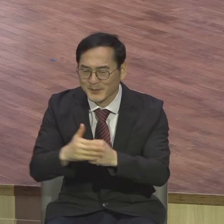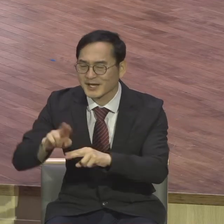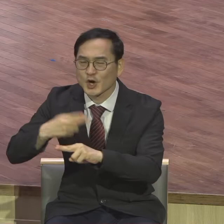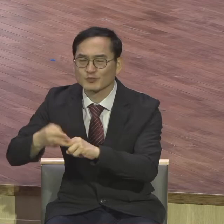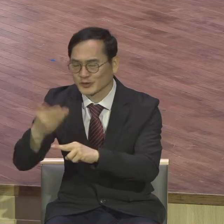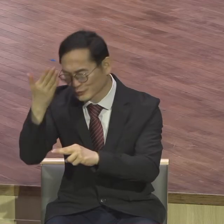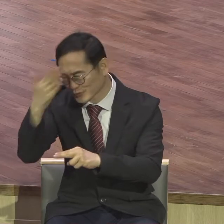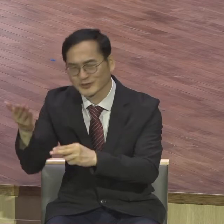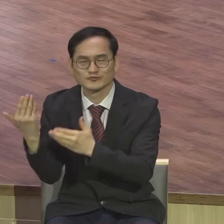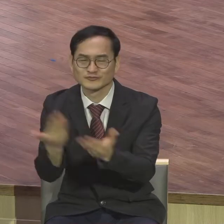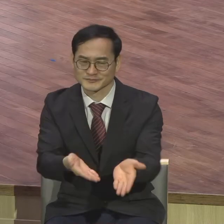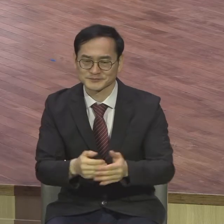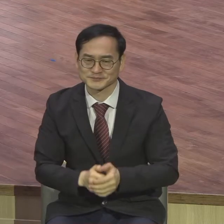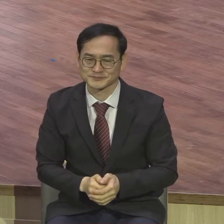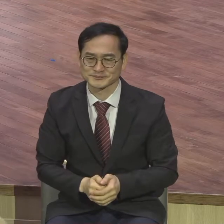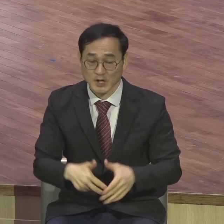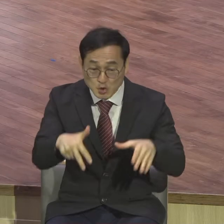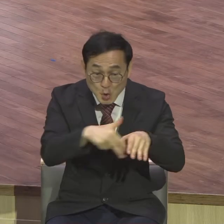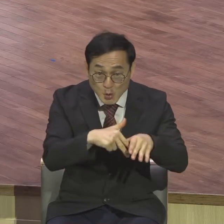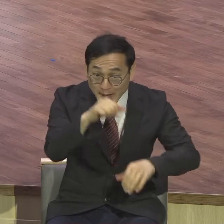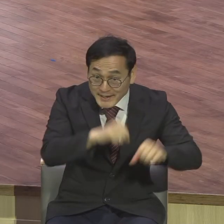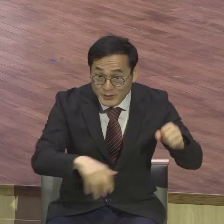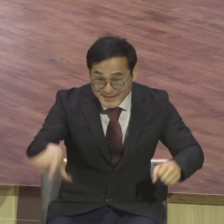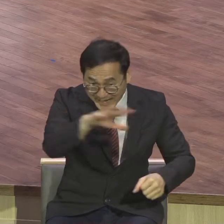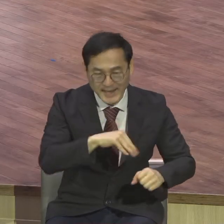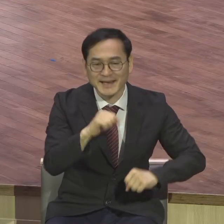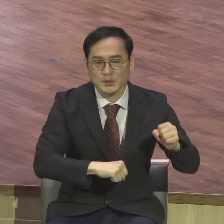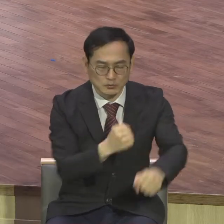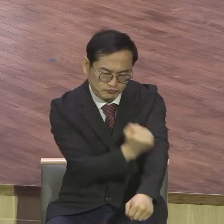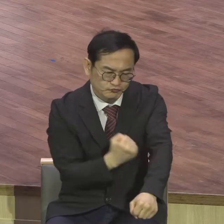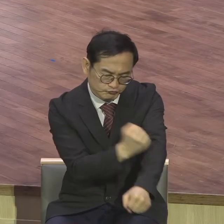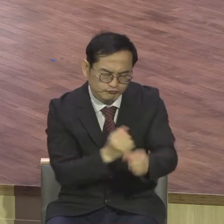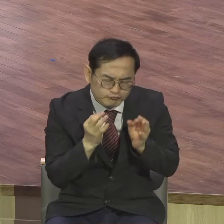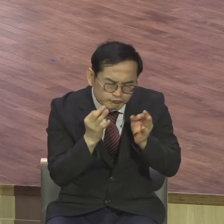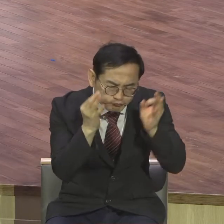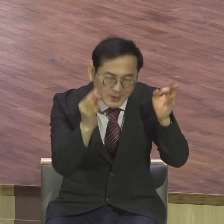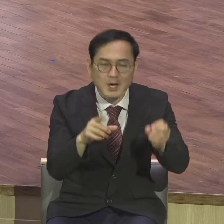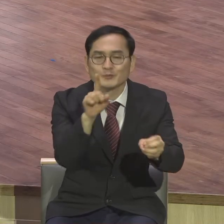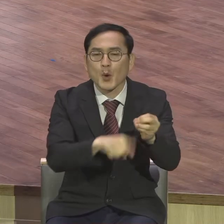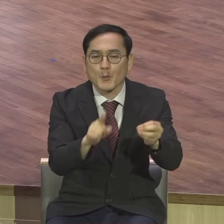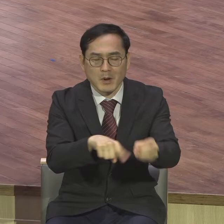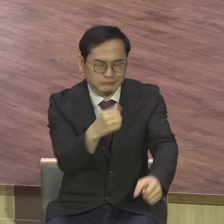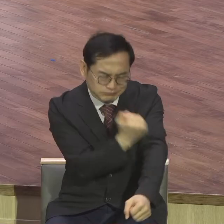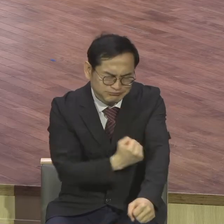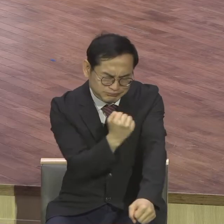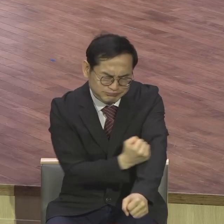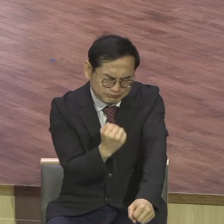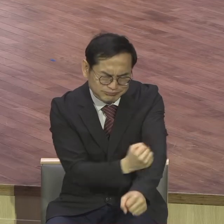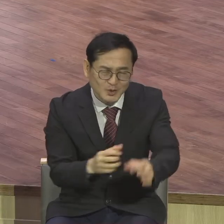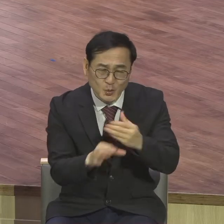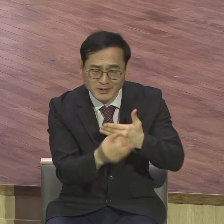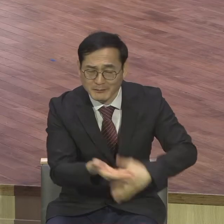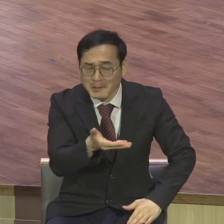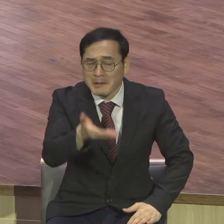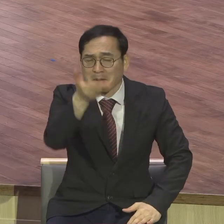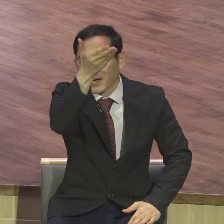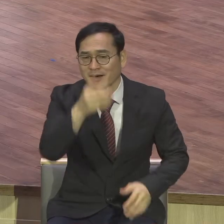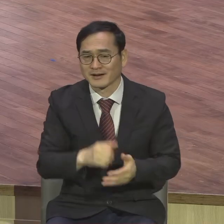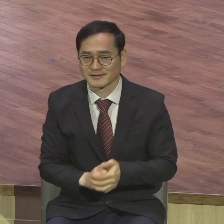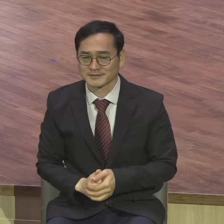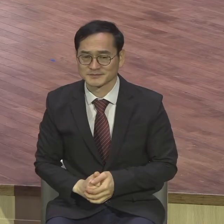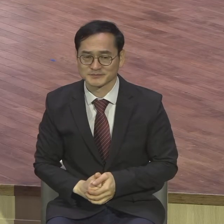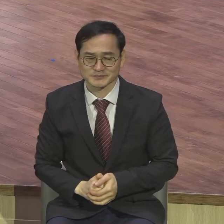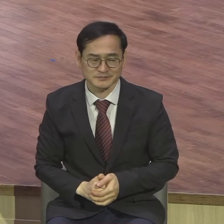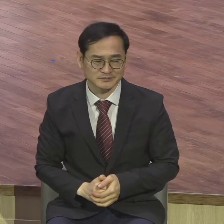종교들은 다 행위입니다. 행위. 열심히 해서 보살이 되라. 열심히 돌을 닦아라. 십자가 가지도